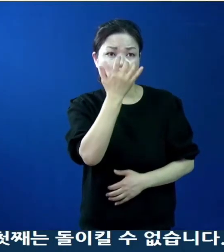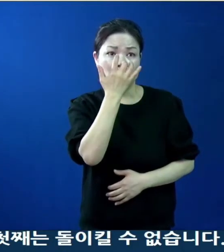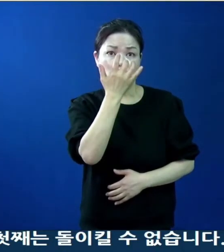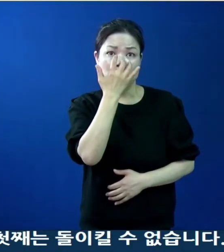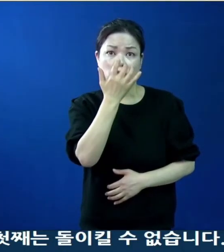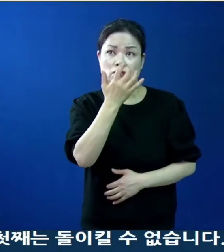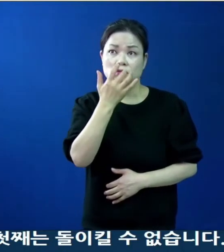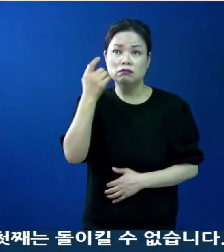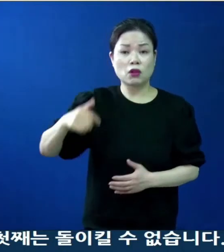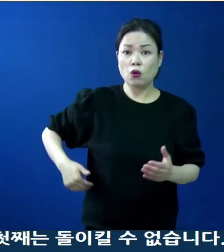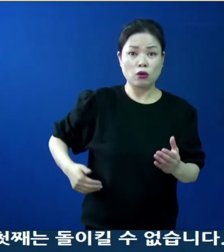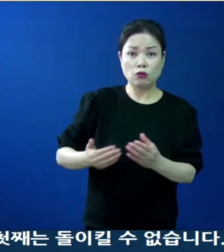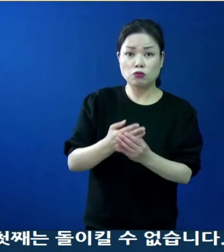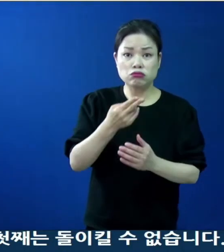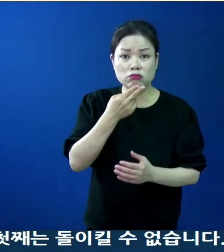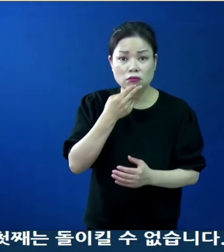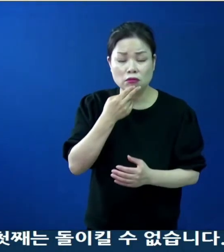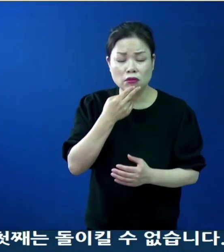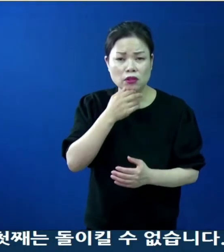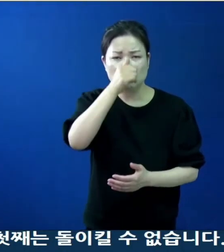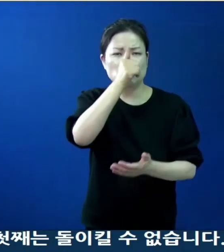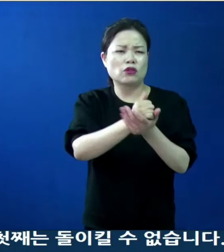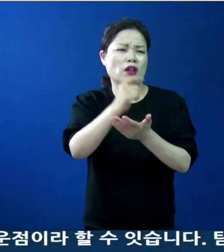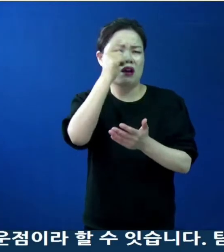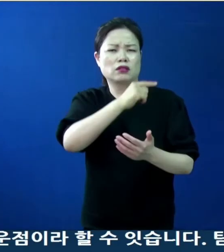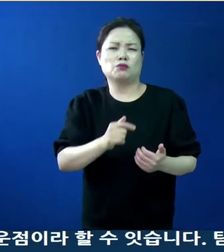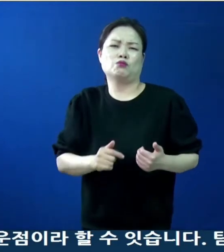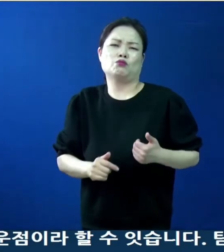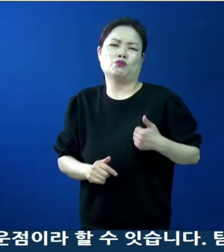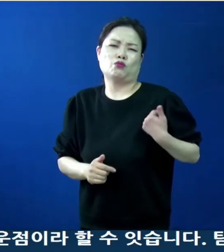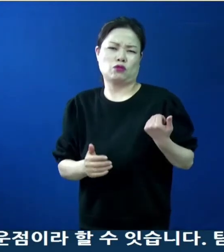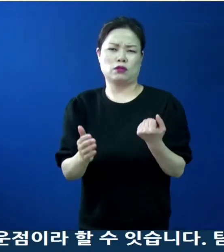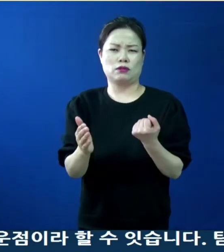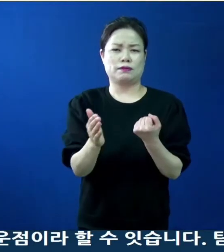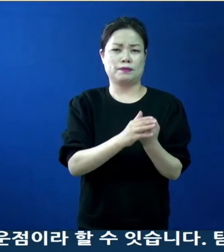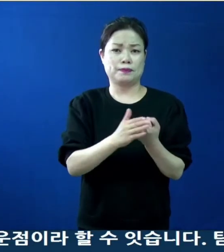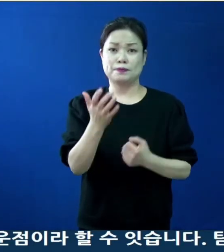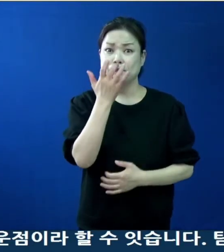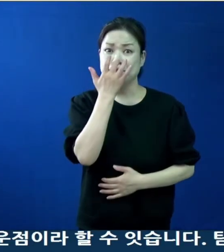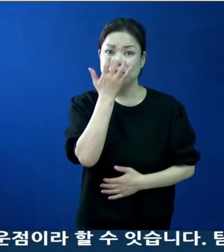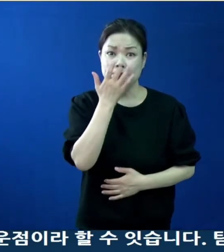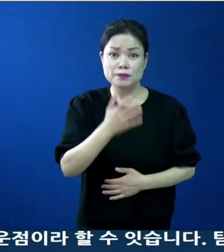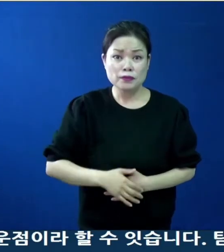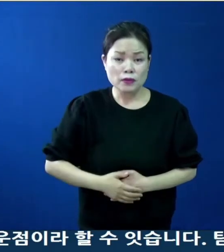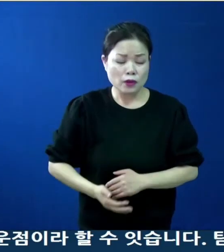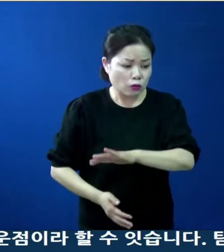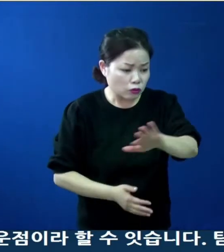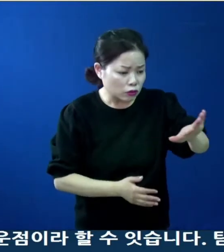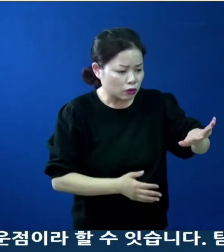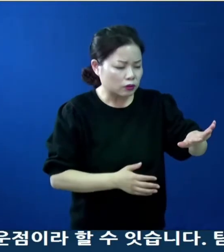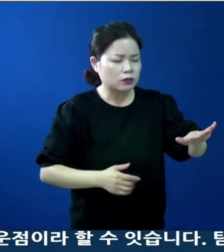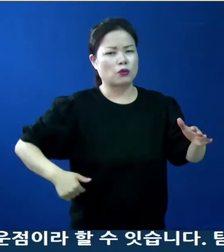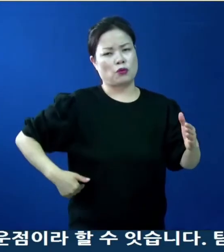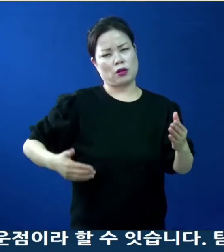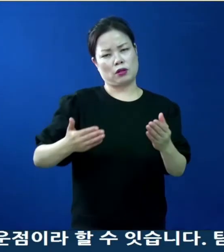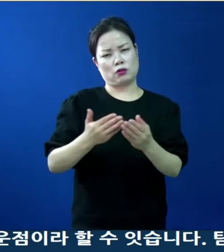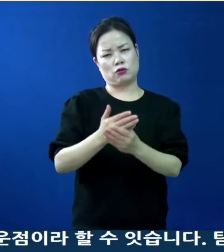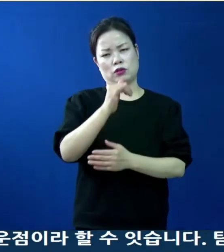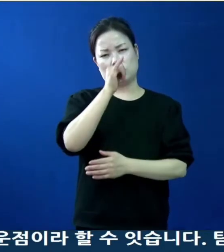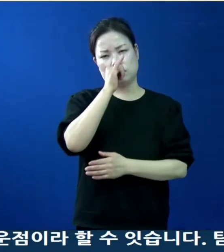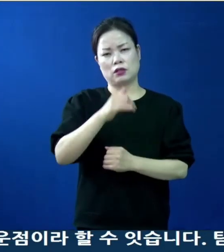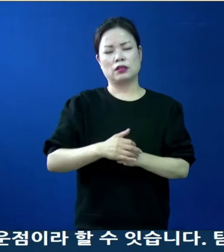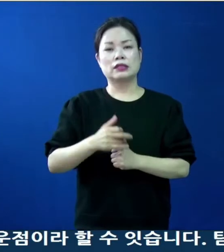왜냐하면 그들은 그게 죄악인지 깨닫지 못하기 때문입니다. 우리가 회개할 수 있다는 것은 여러분, 그래서